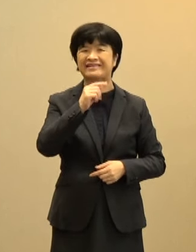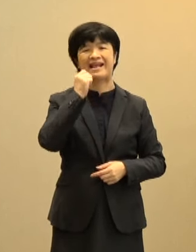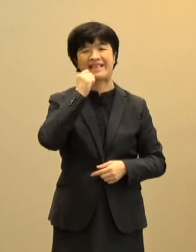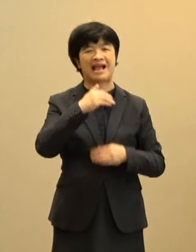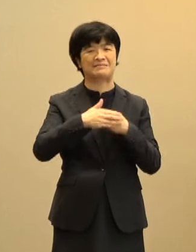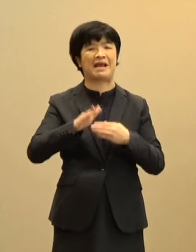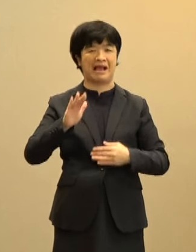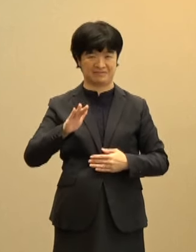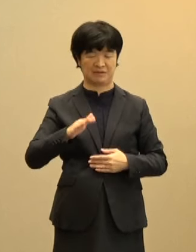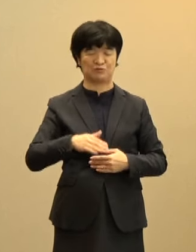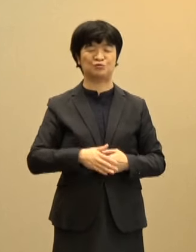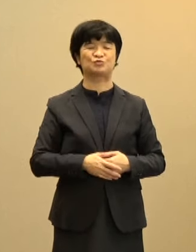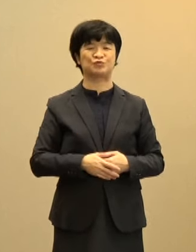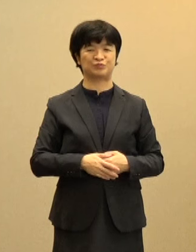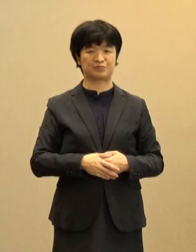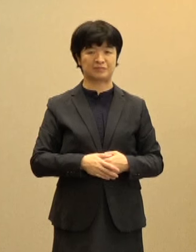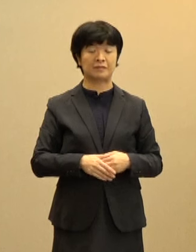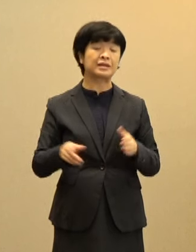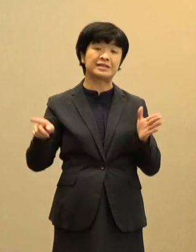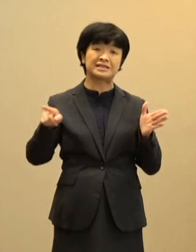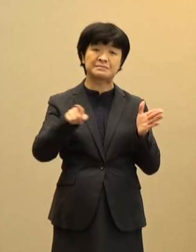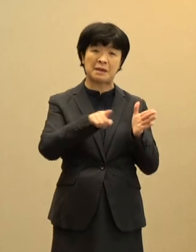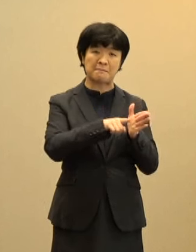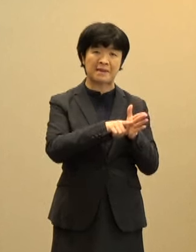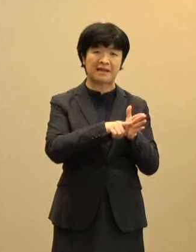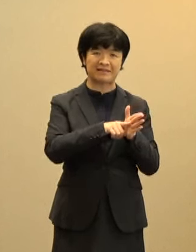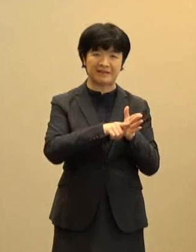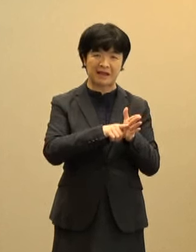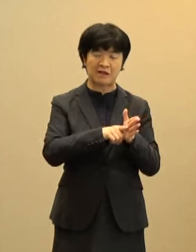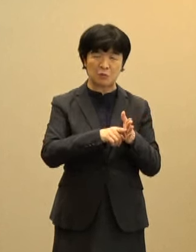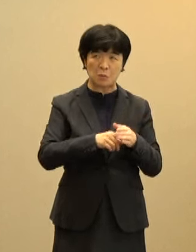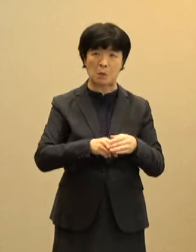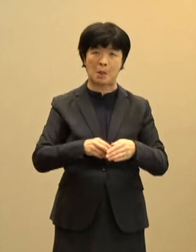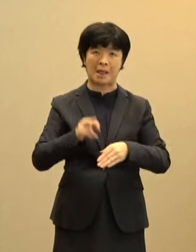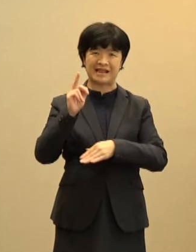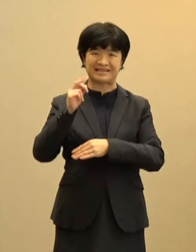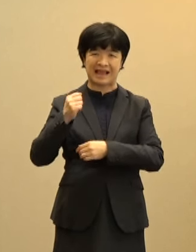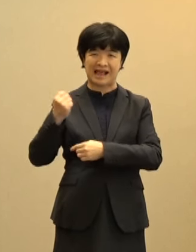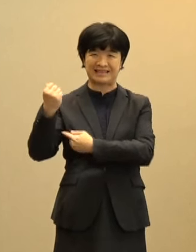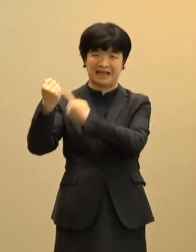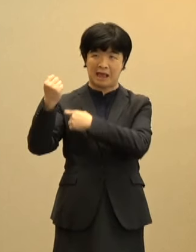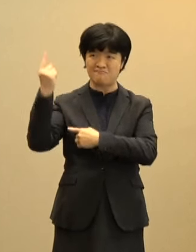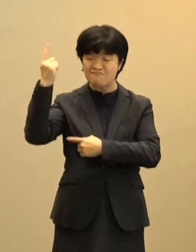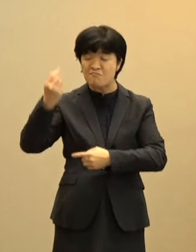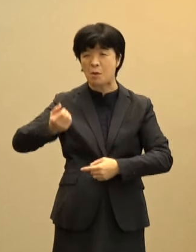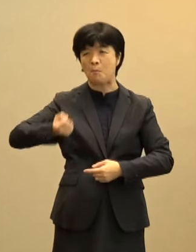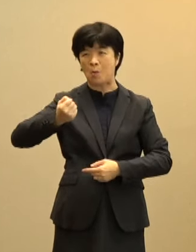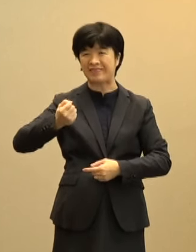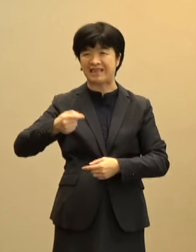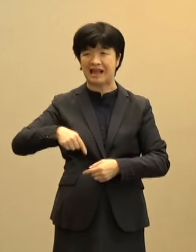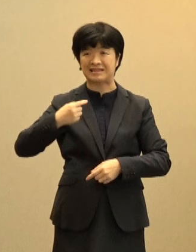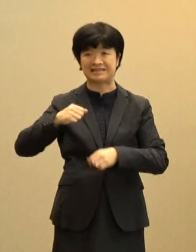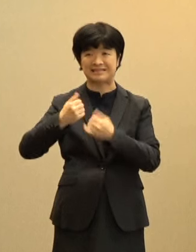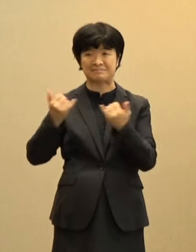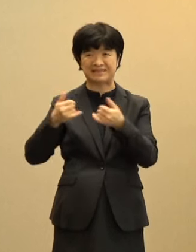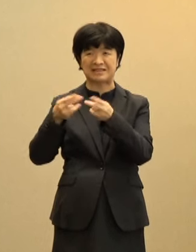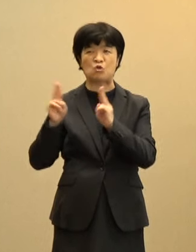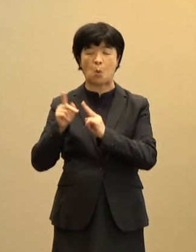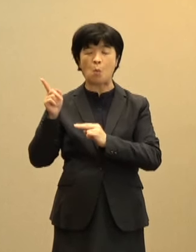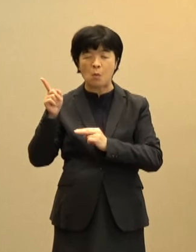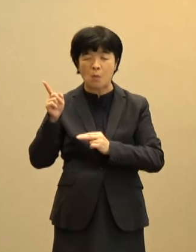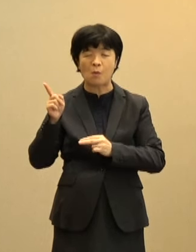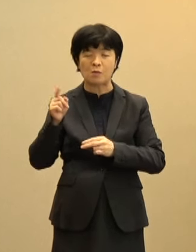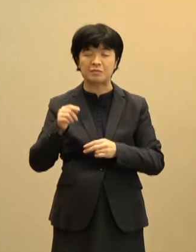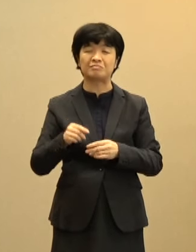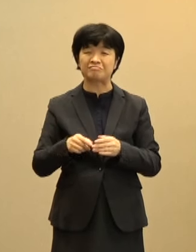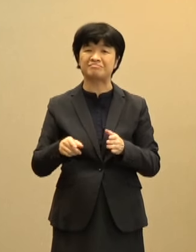ね。少なくとも今までのこう政権を担ってきたというですね、この部分に対する評価であったり信頼というの